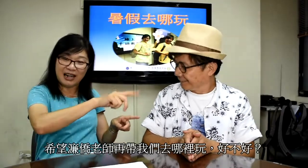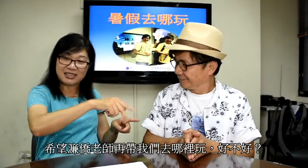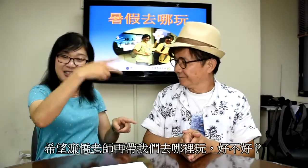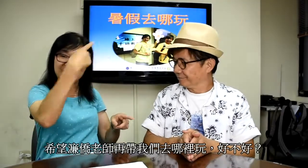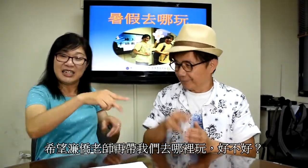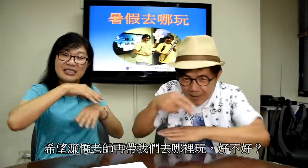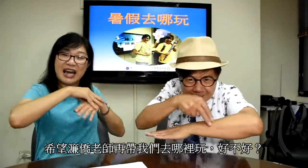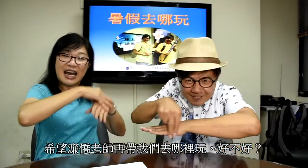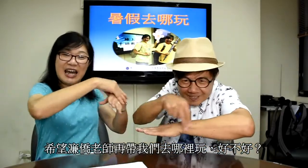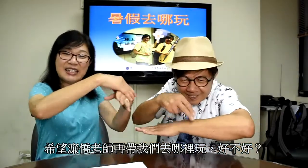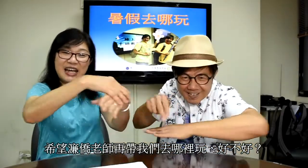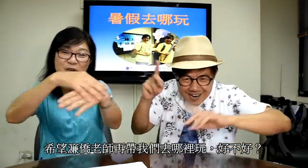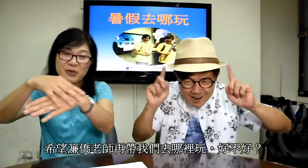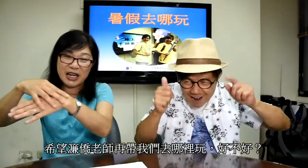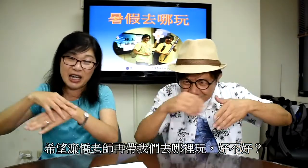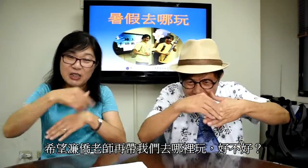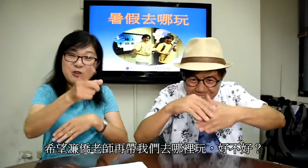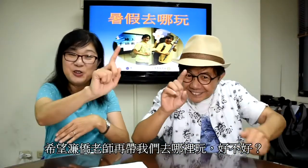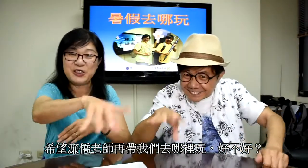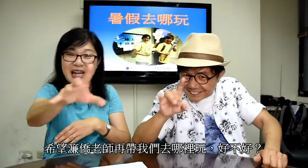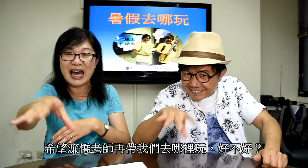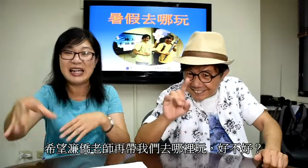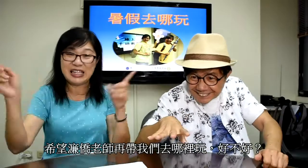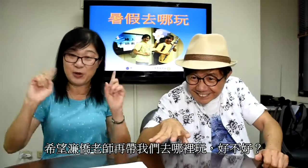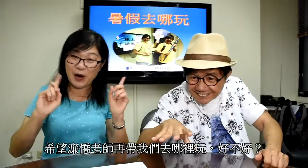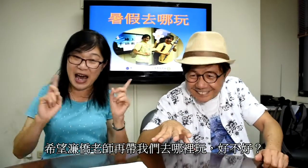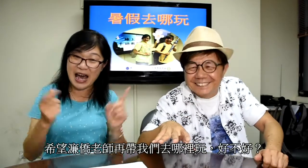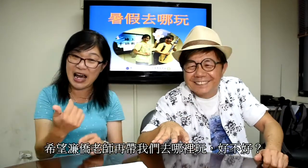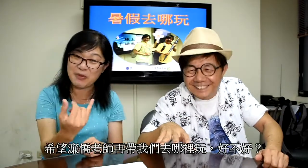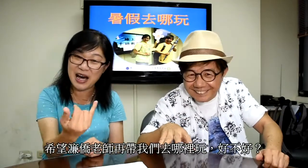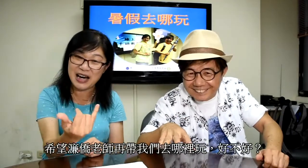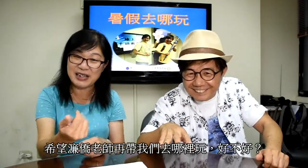师再带我们去哪里玩，好不好？